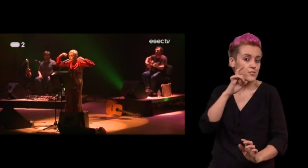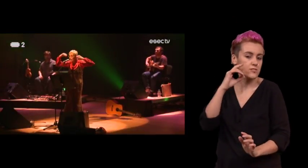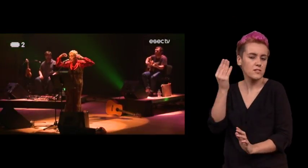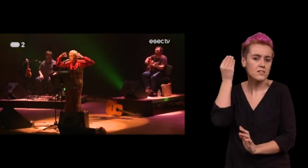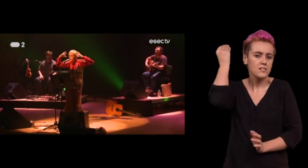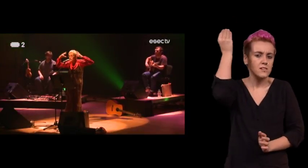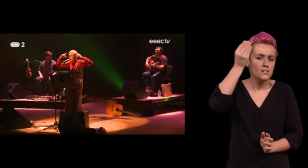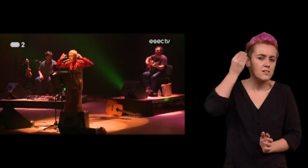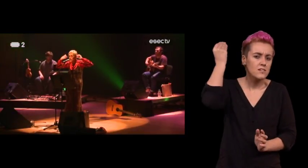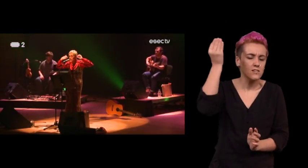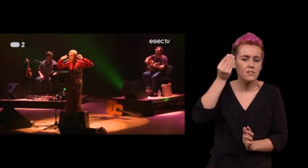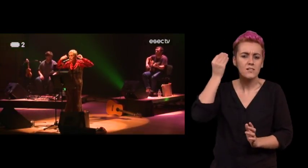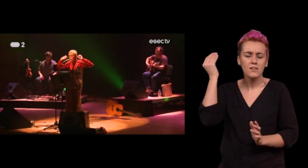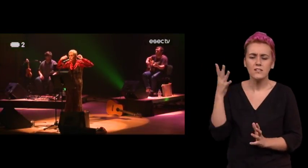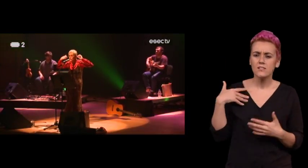Onde vão os